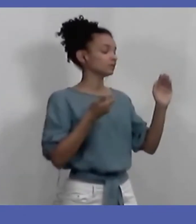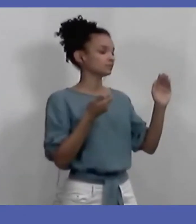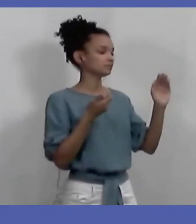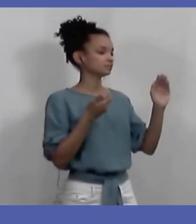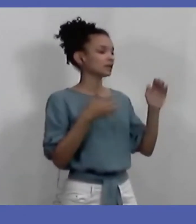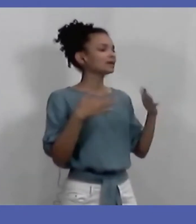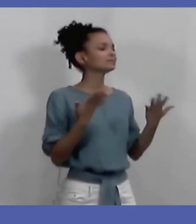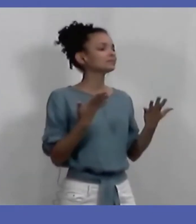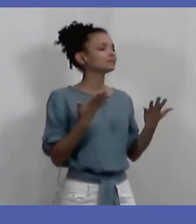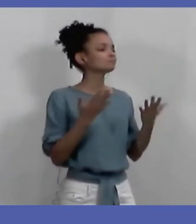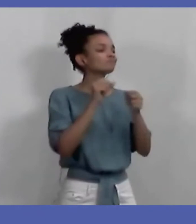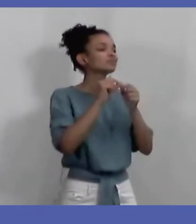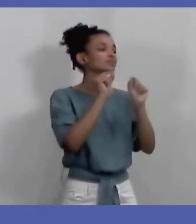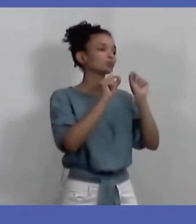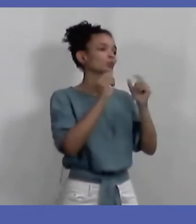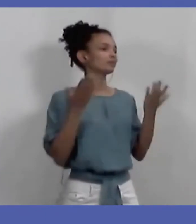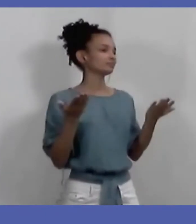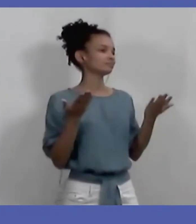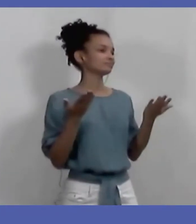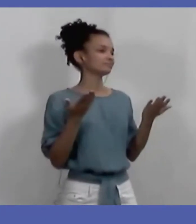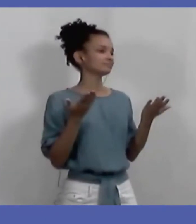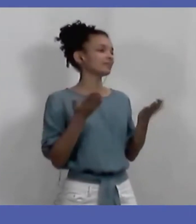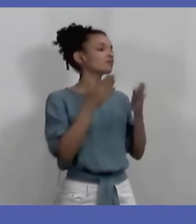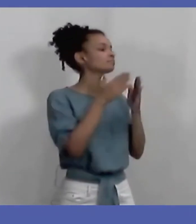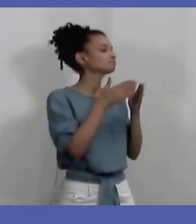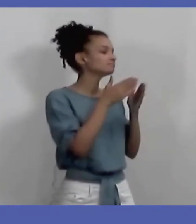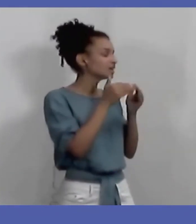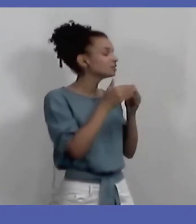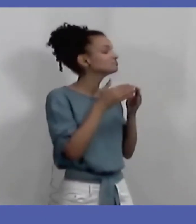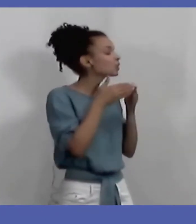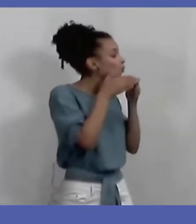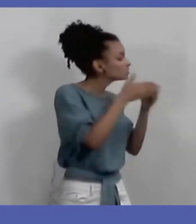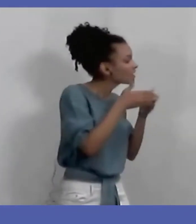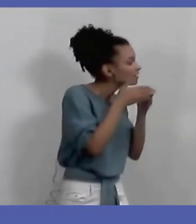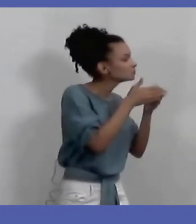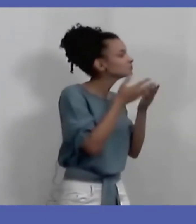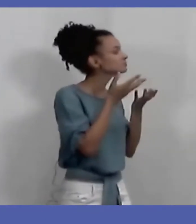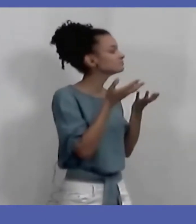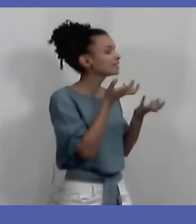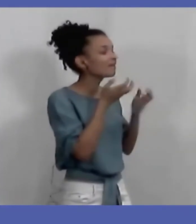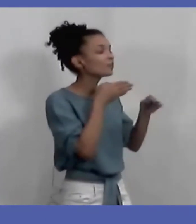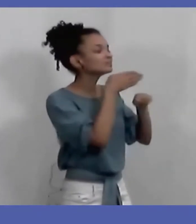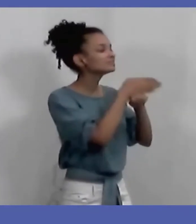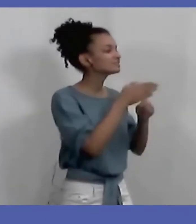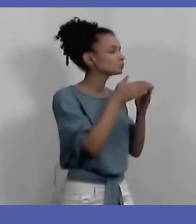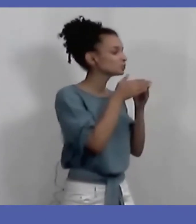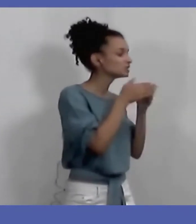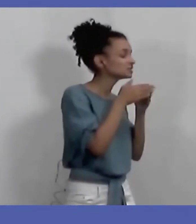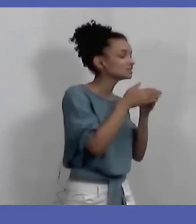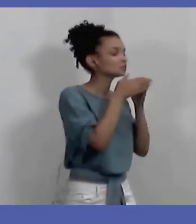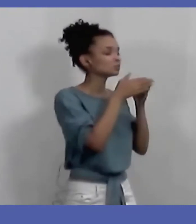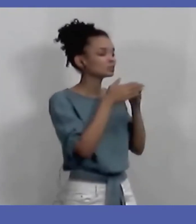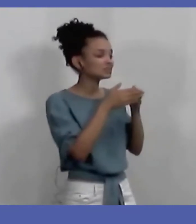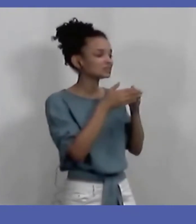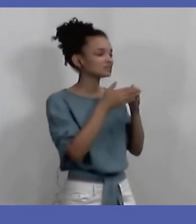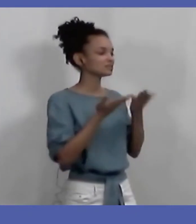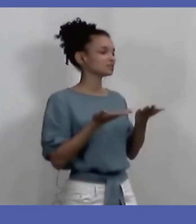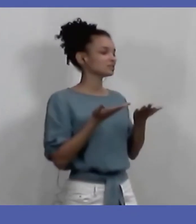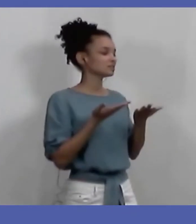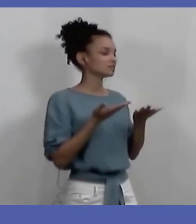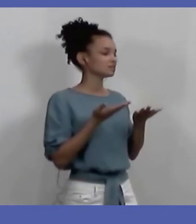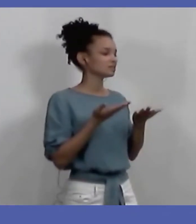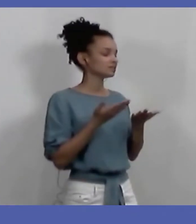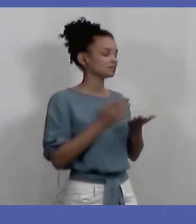você faria? Você pedia licença, não, com licença, dá licença, vamos lá devagarzinho, dá licença, você